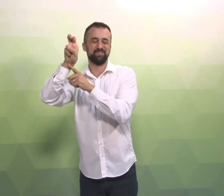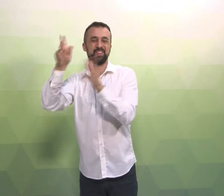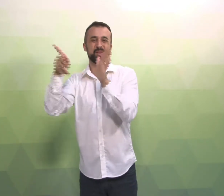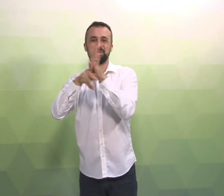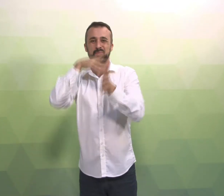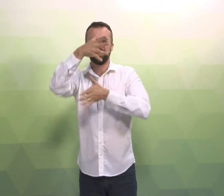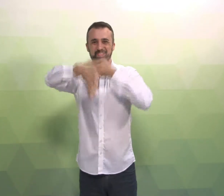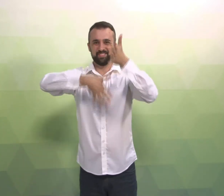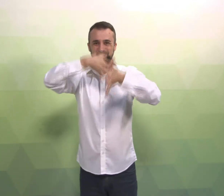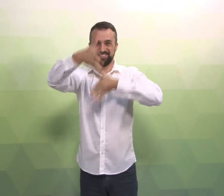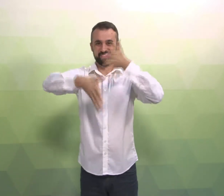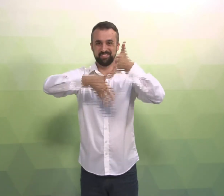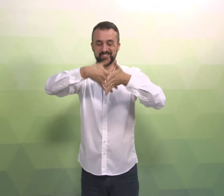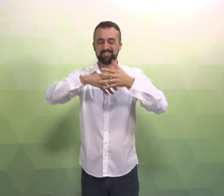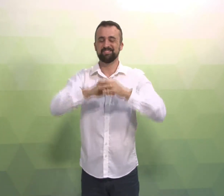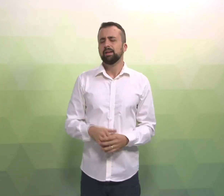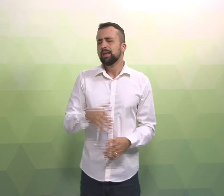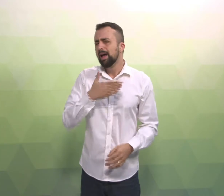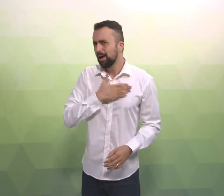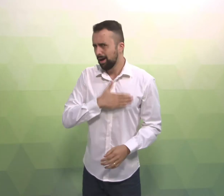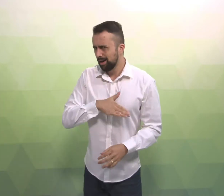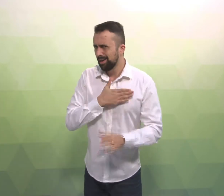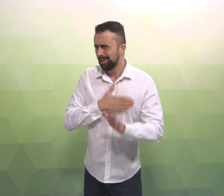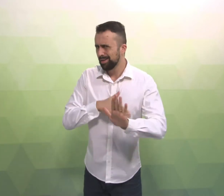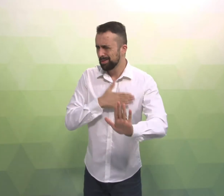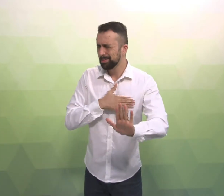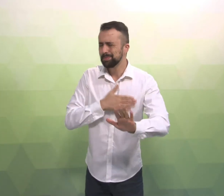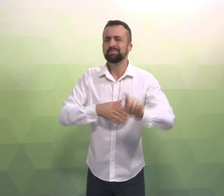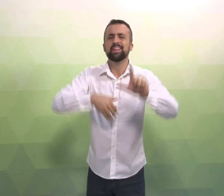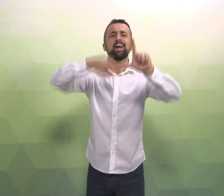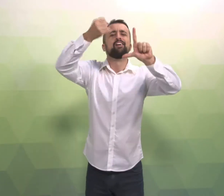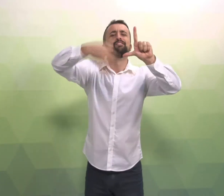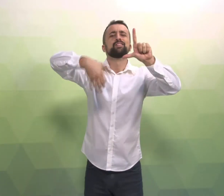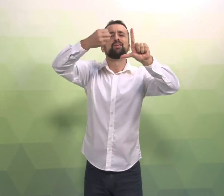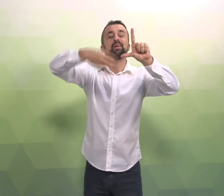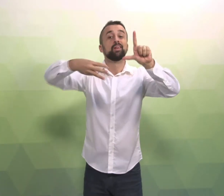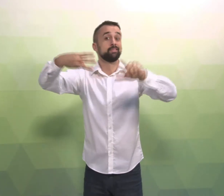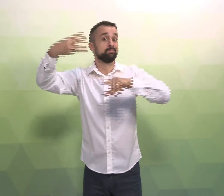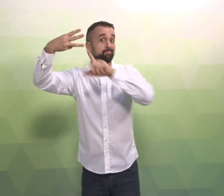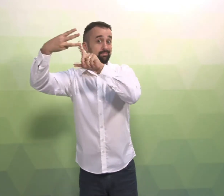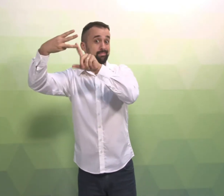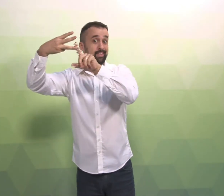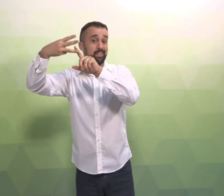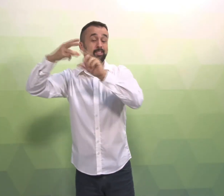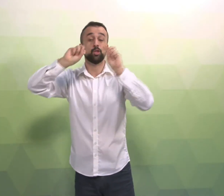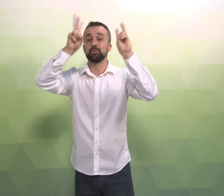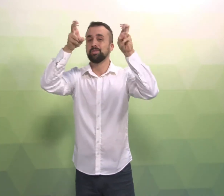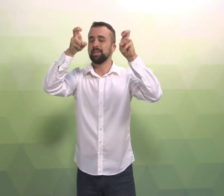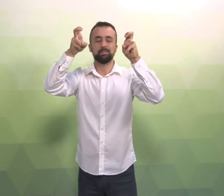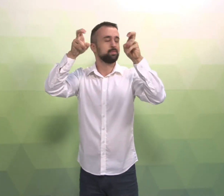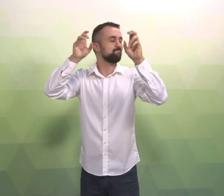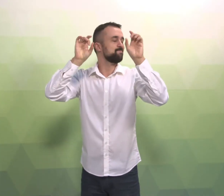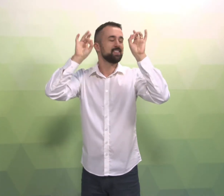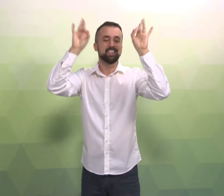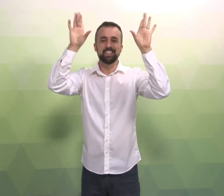totalizando assim 5 parâmetros das línguas de sinais. Fiquem calmos porque, na